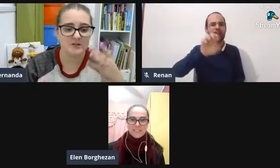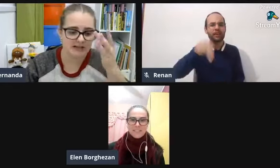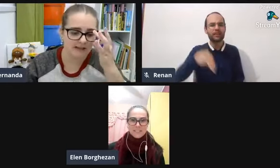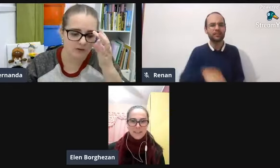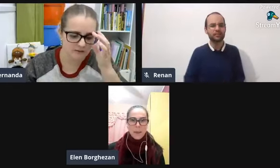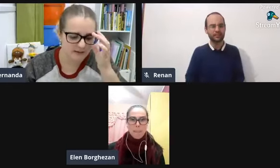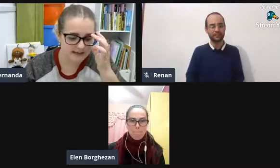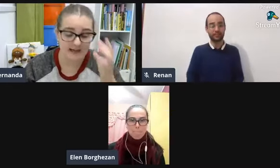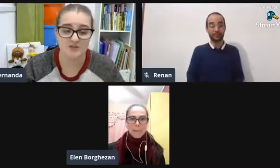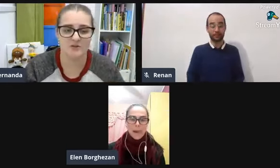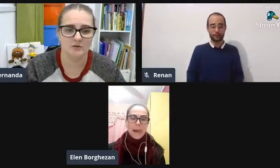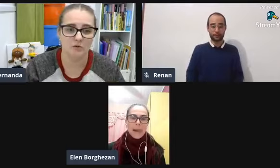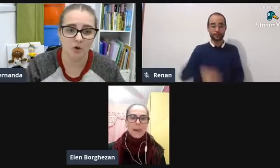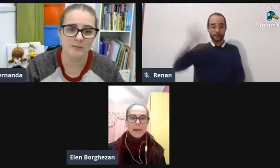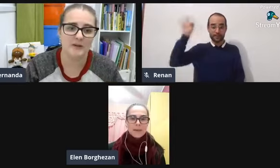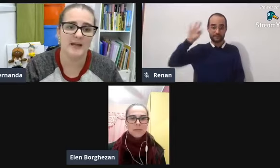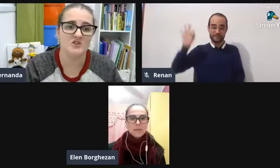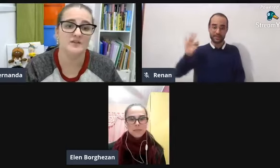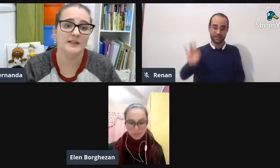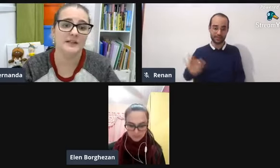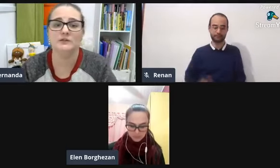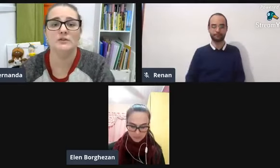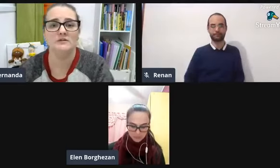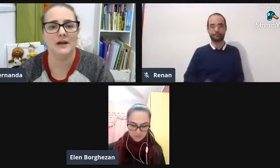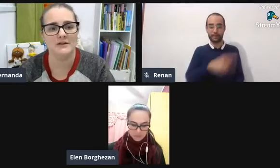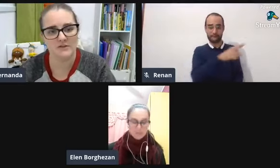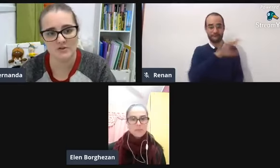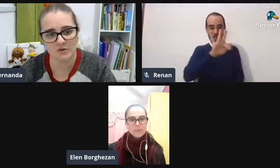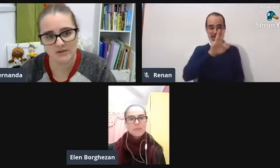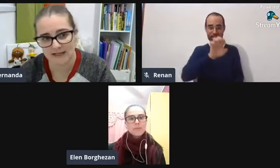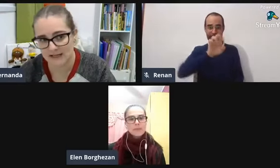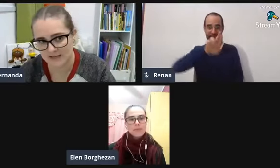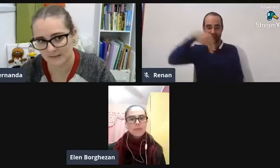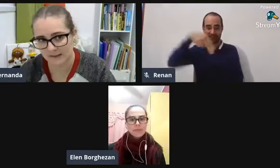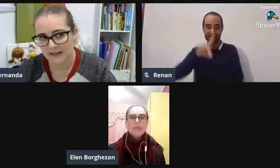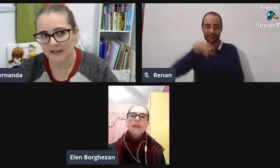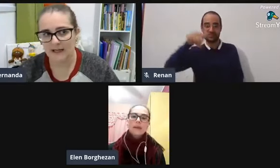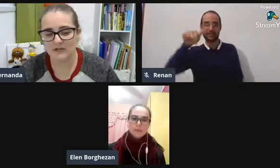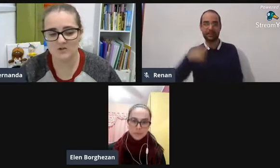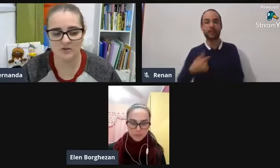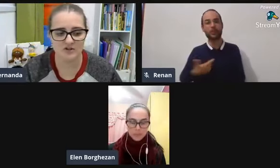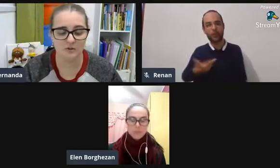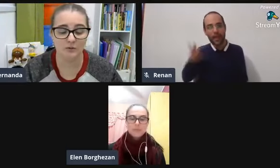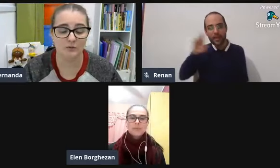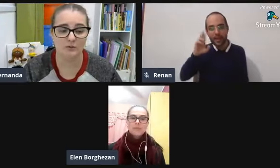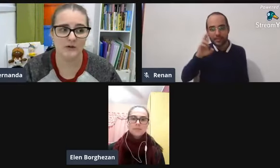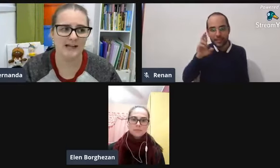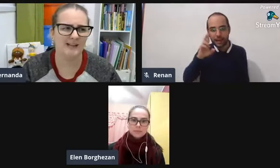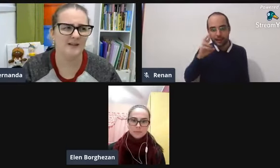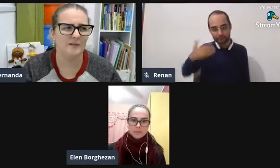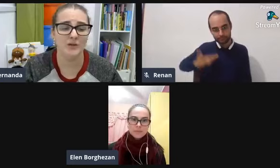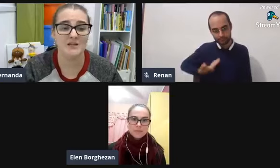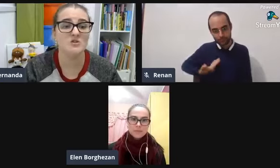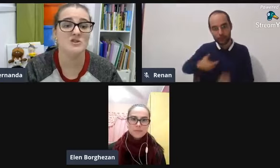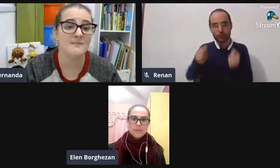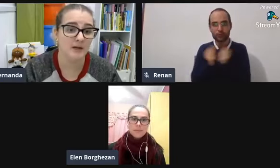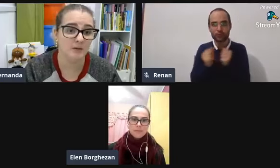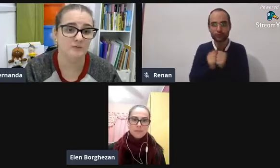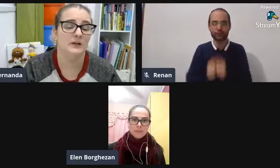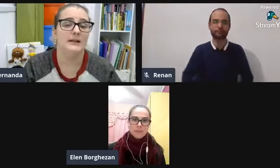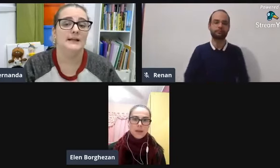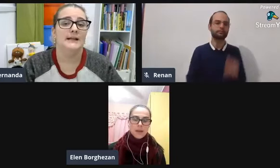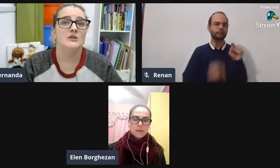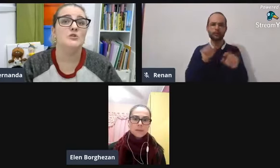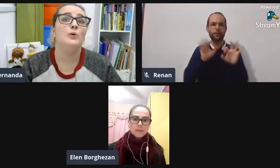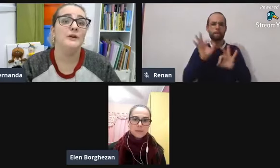buscando o projeto, na verdade, o nome é Desvendando o Universo da Surdo-Cegueira. Ele surgiu no início de